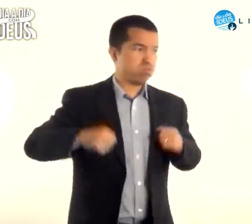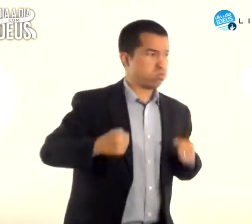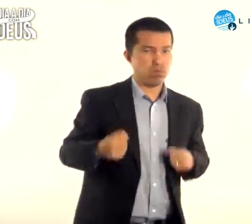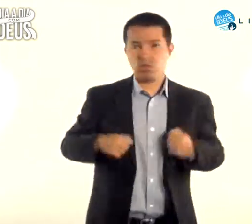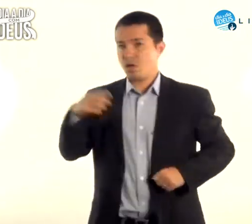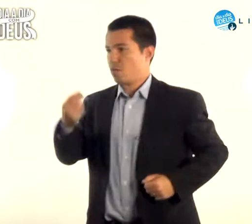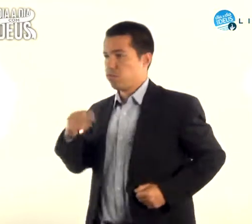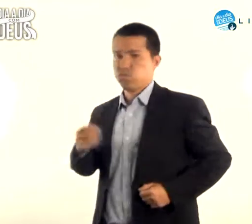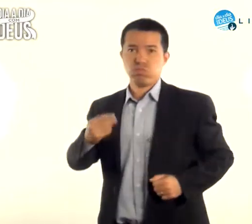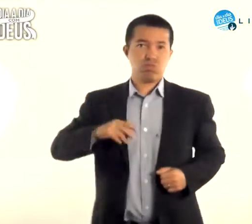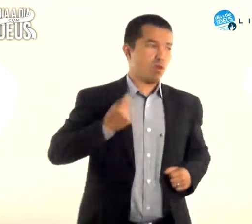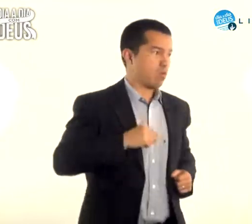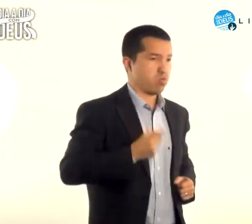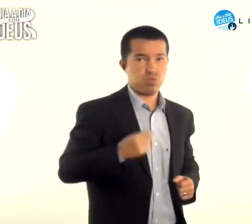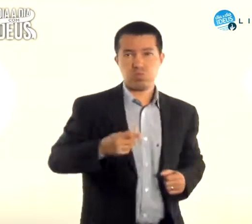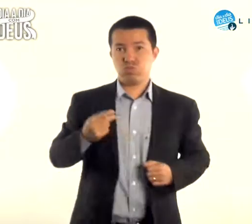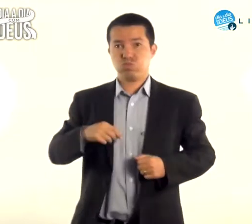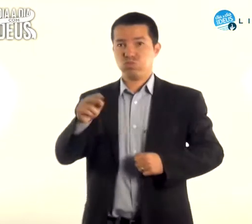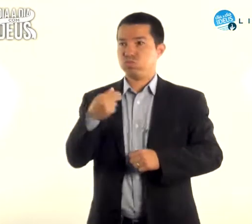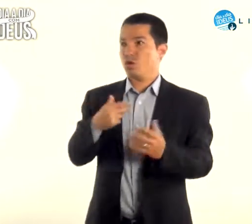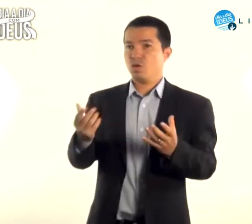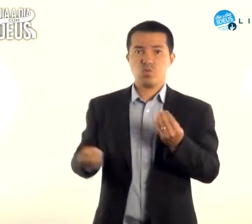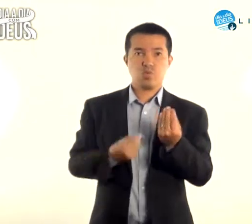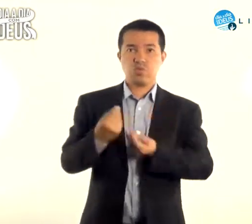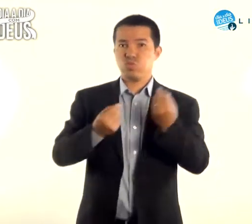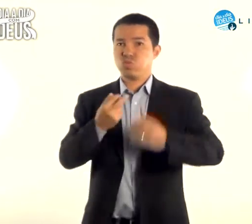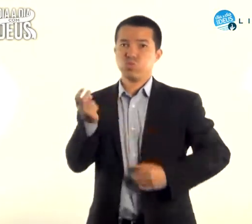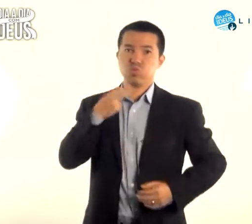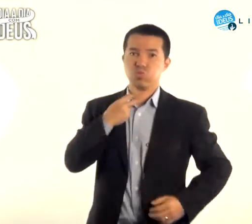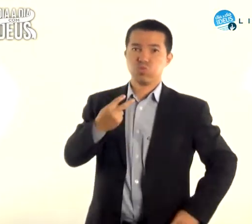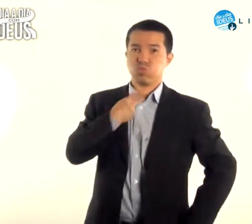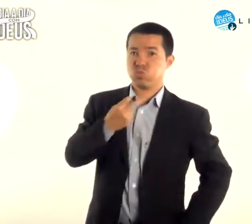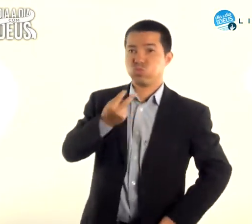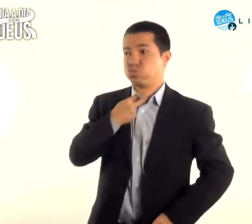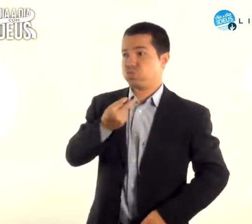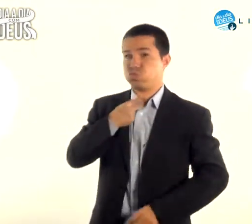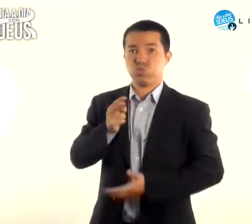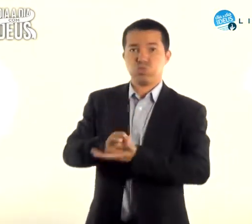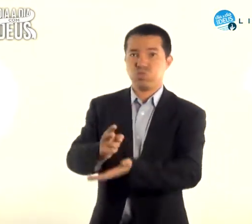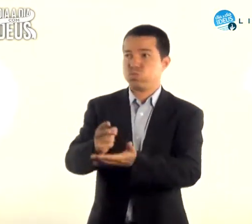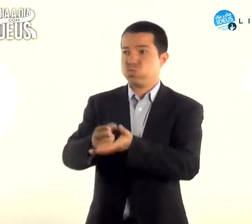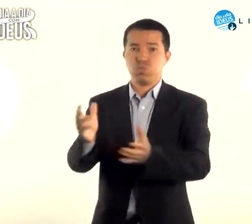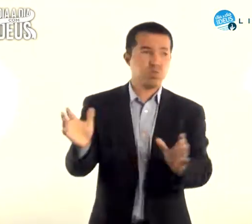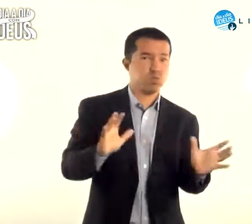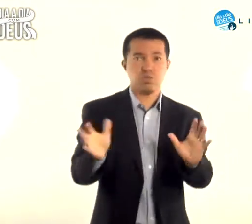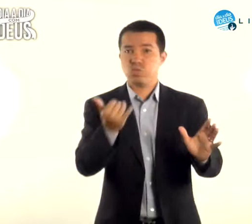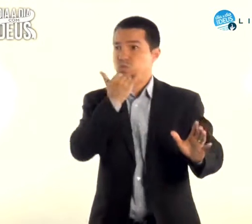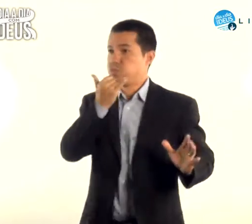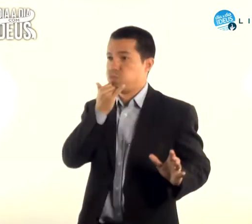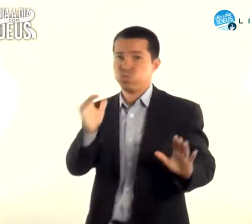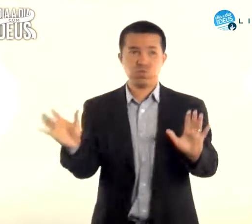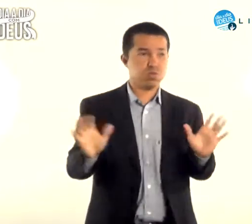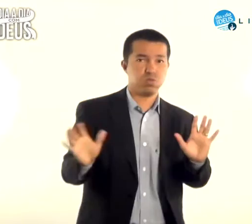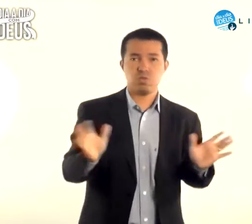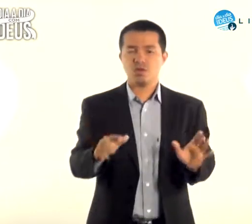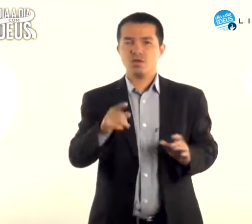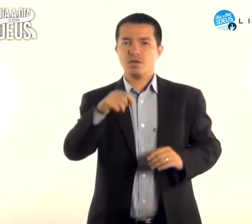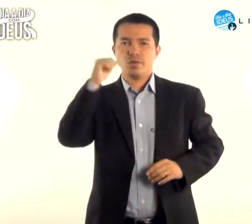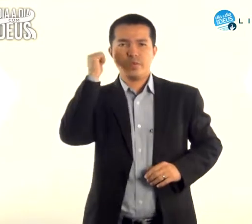atrás do tempo, atrás do vento, e a gente não consegue realizar tudo o que a gente quer ou deseja. Quando a gente percebe, a gente